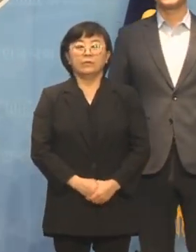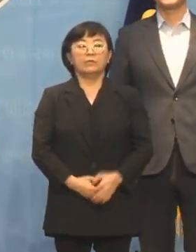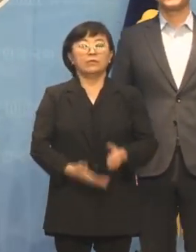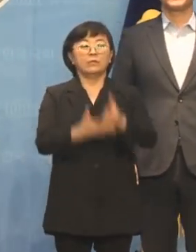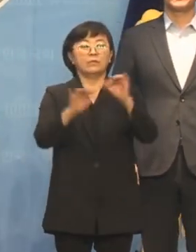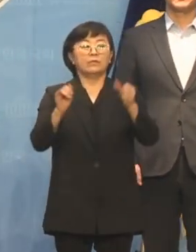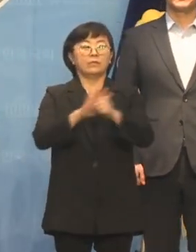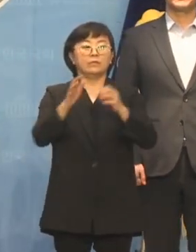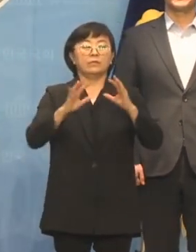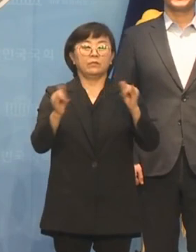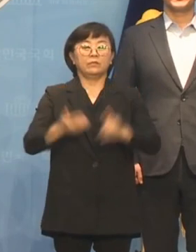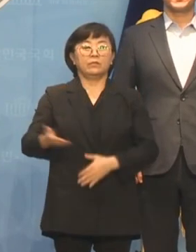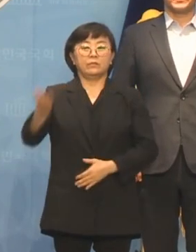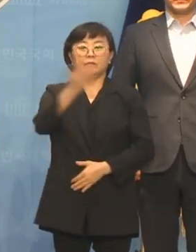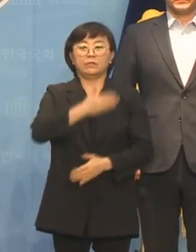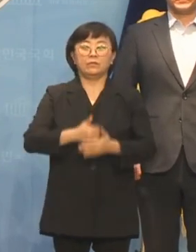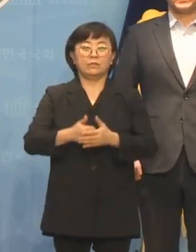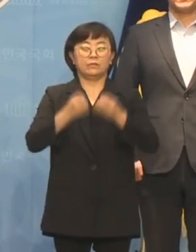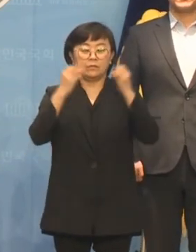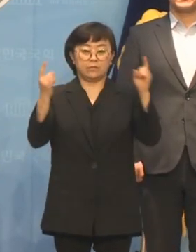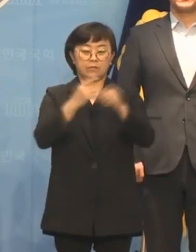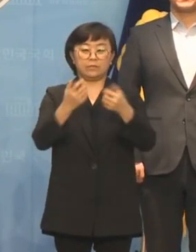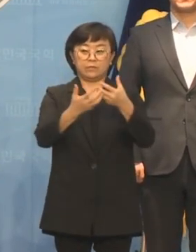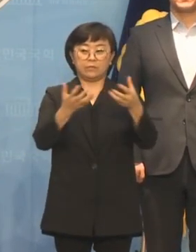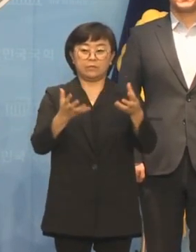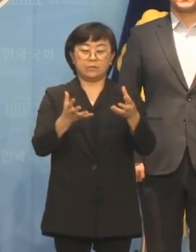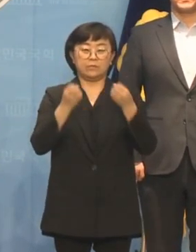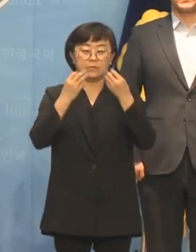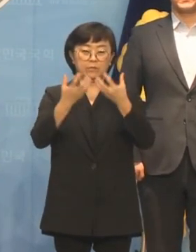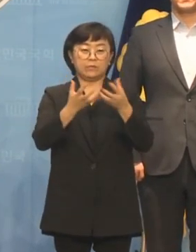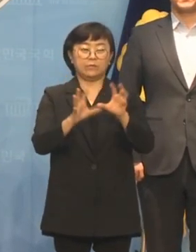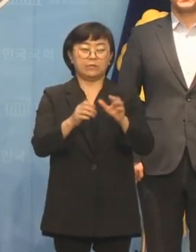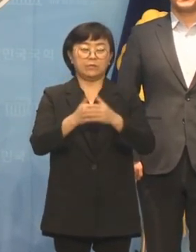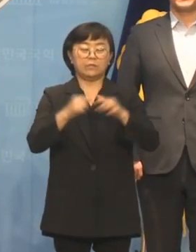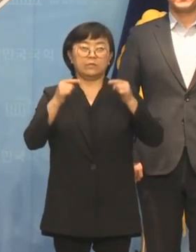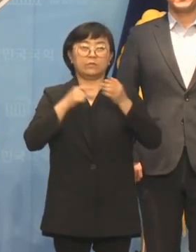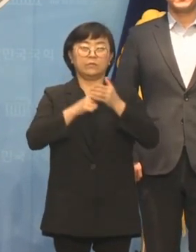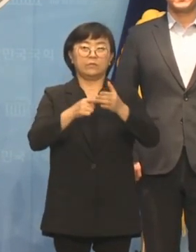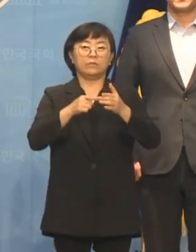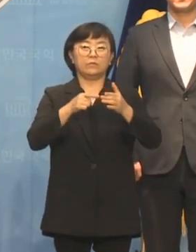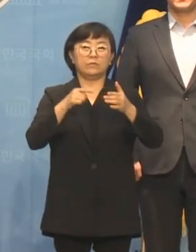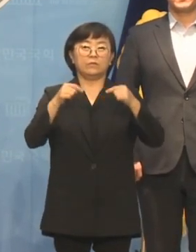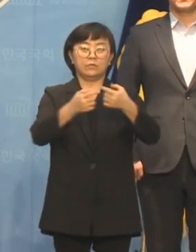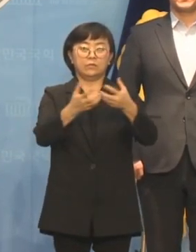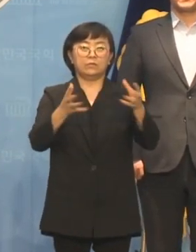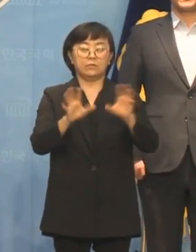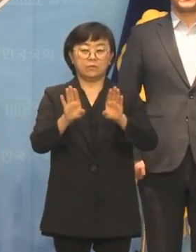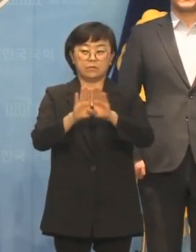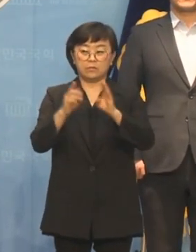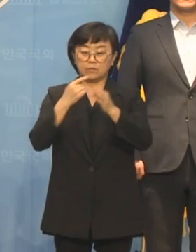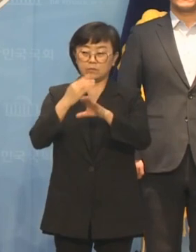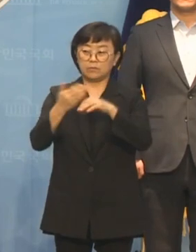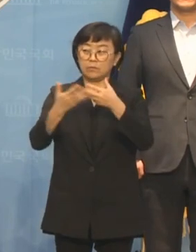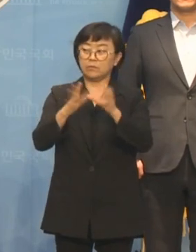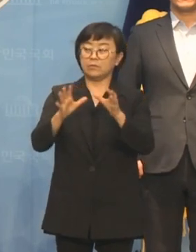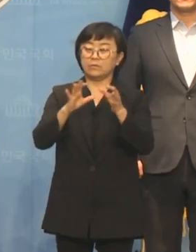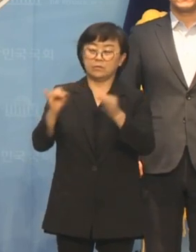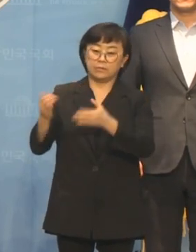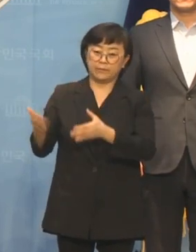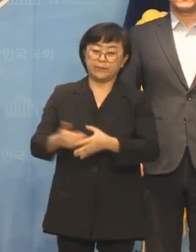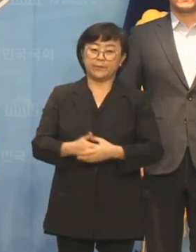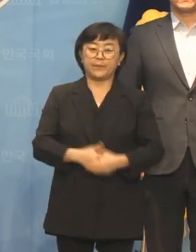존경하고 사랑하는 국민 여러분, 개혁연합신당 추진협의체 공동위원장이자 열린민주당 대표 김상균입니다.